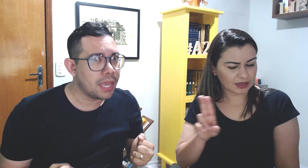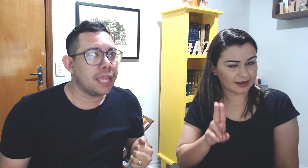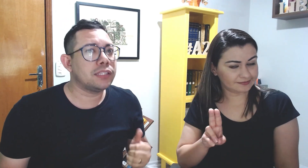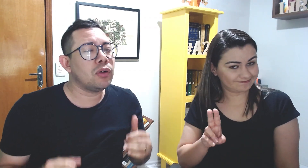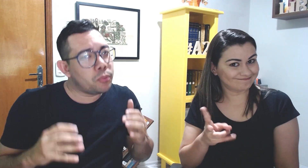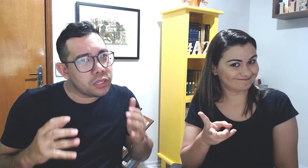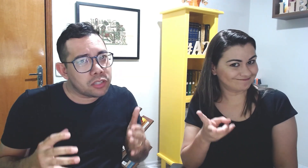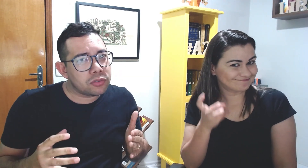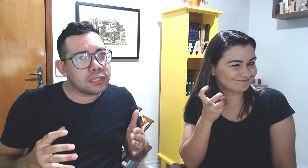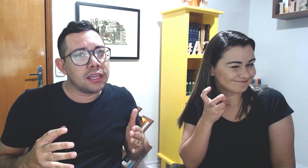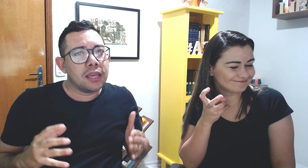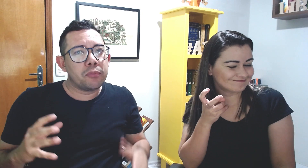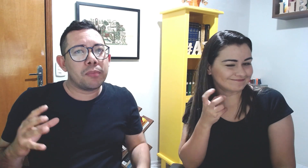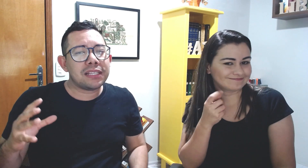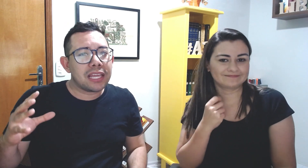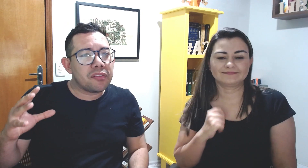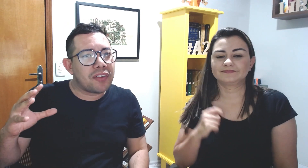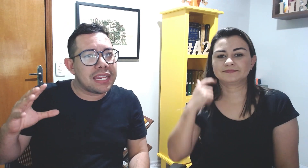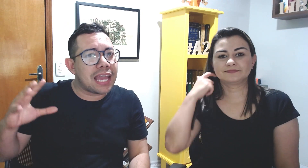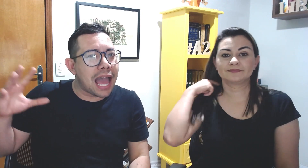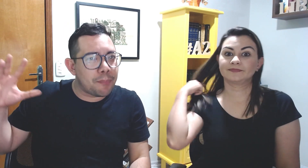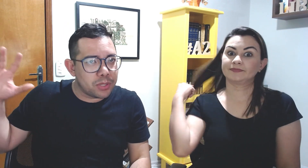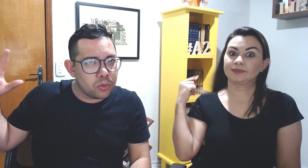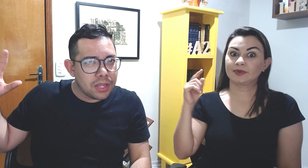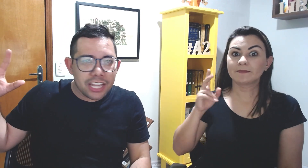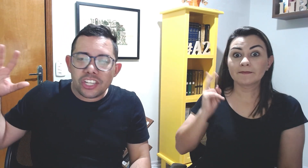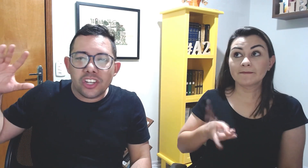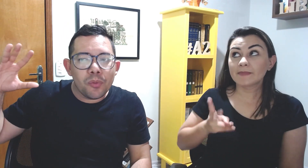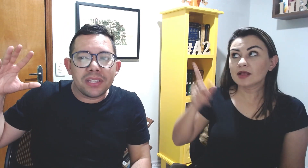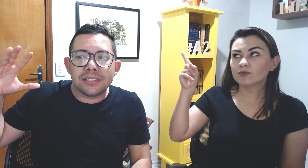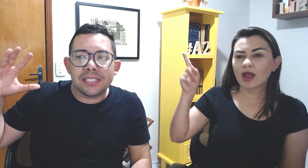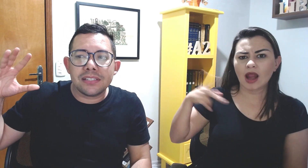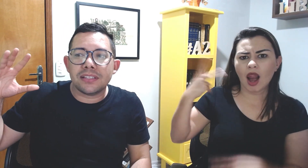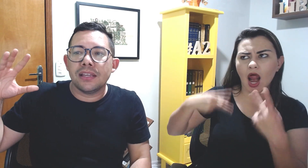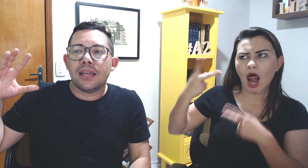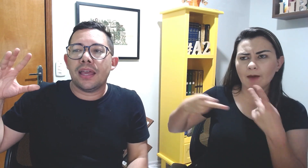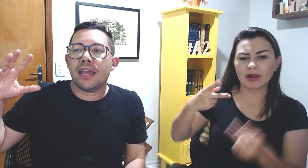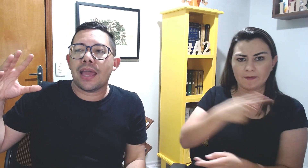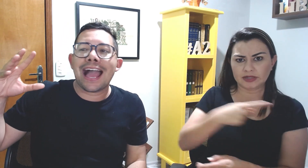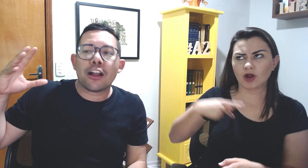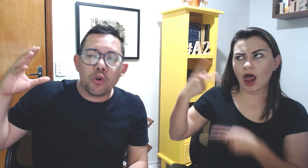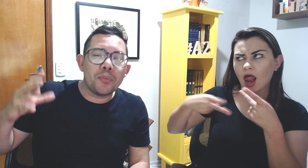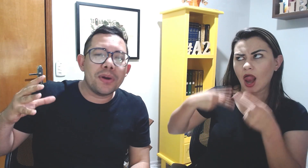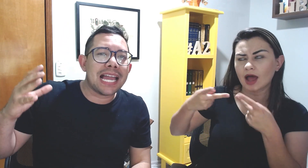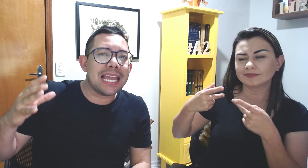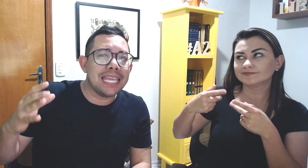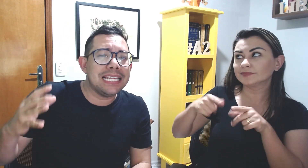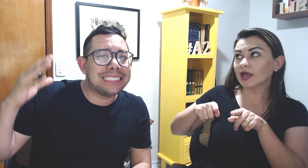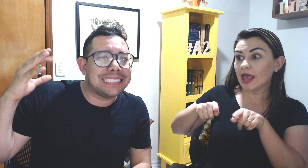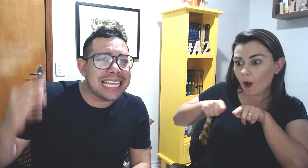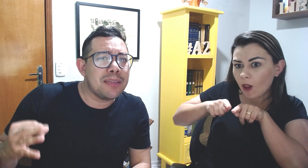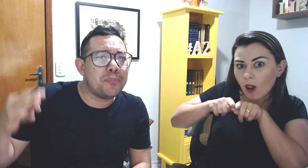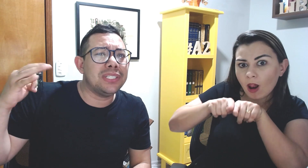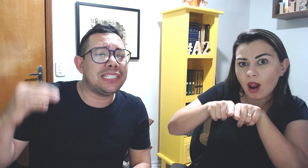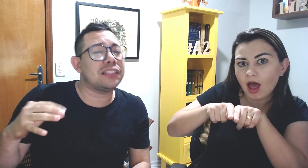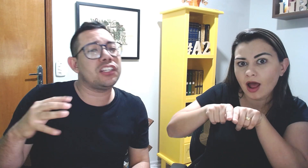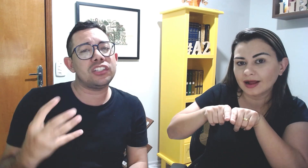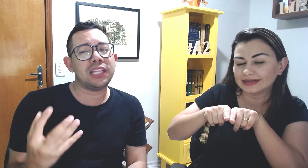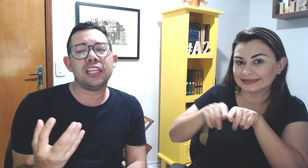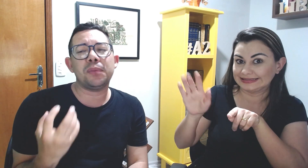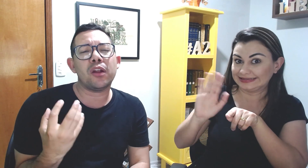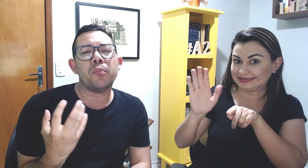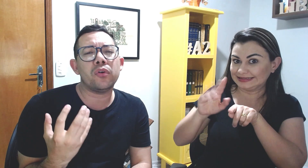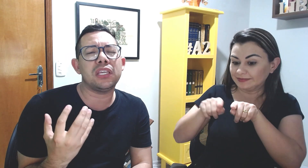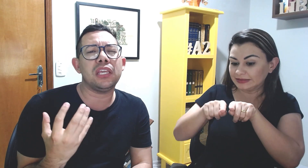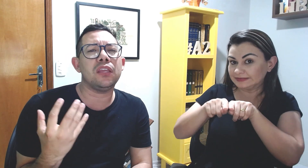Percebe? Então é por isso que, por mais que ele fale rápido, a gente não precisa acompanhar ele 100%. A gente